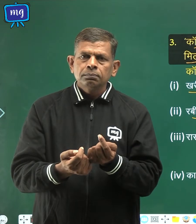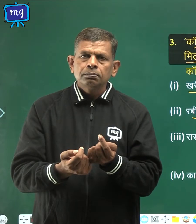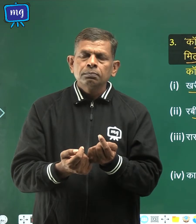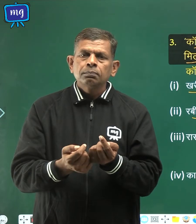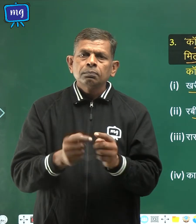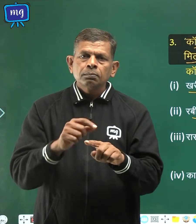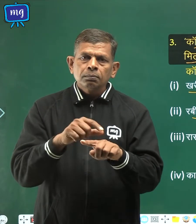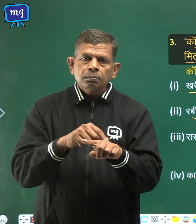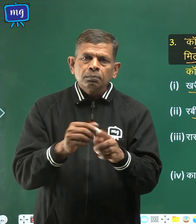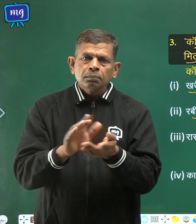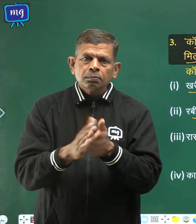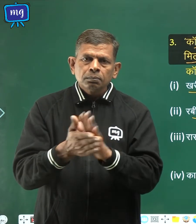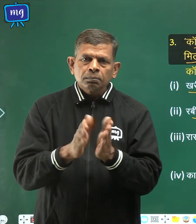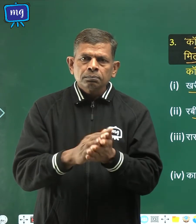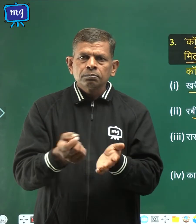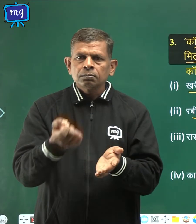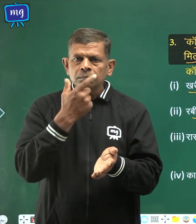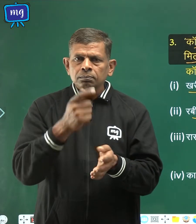गेहूं, चना,